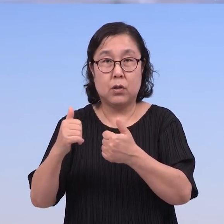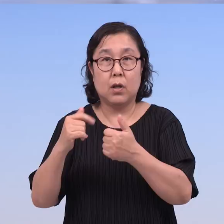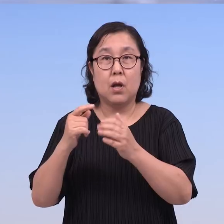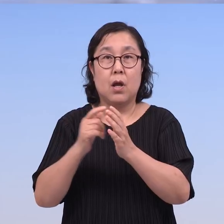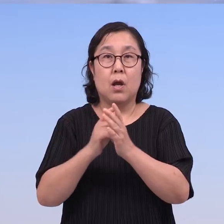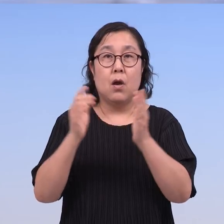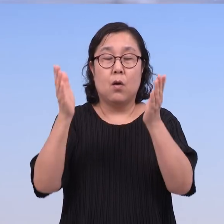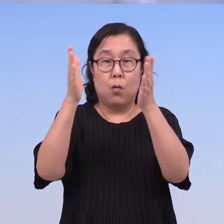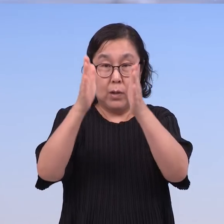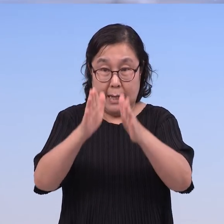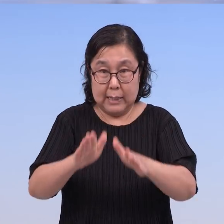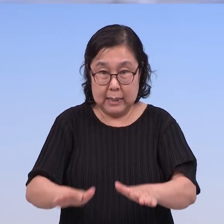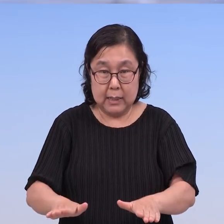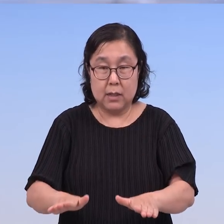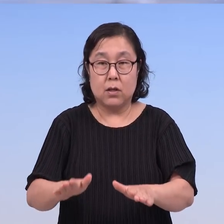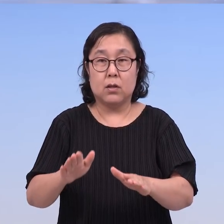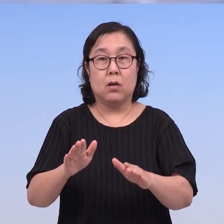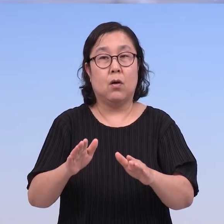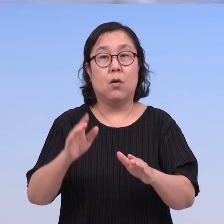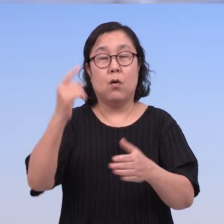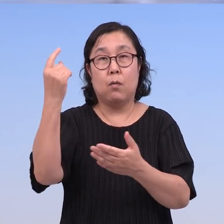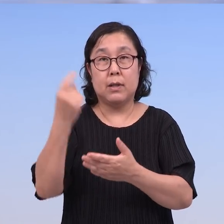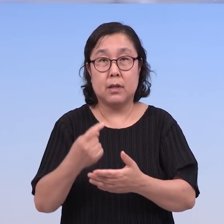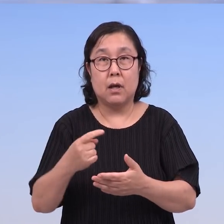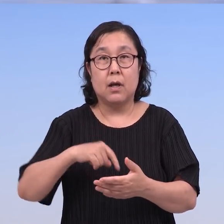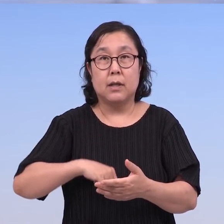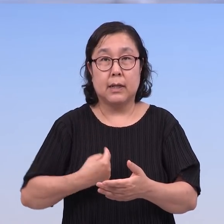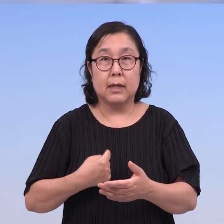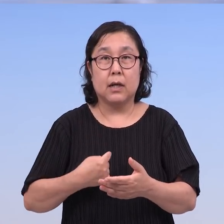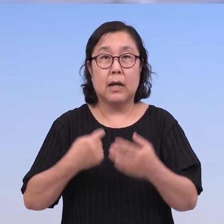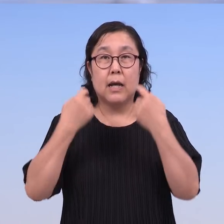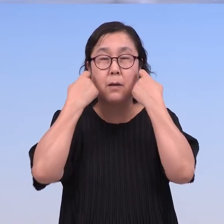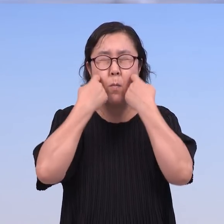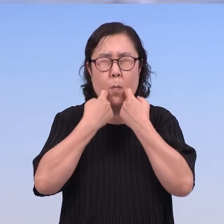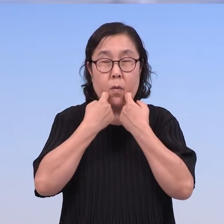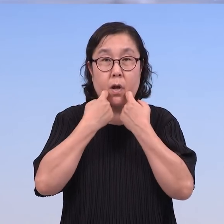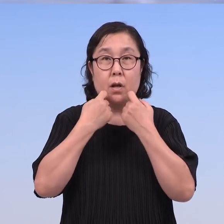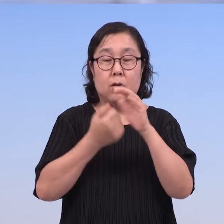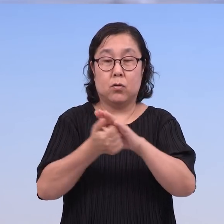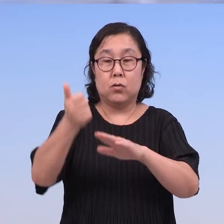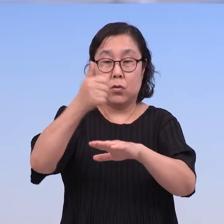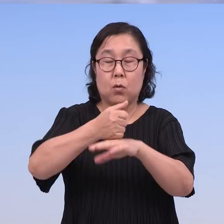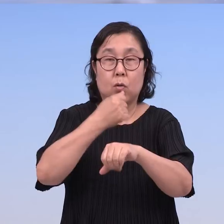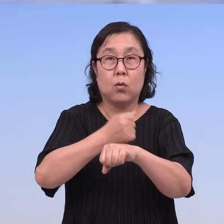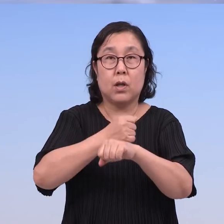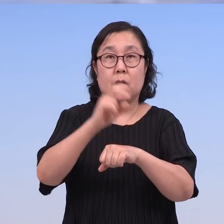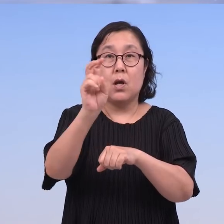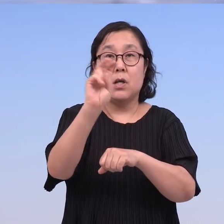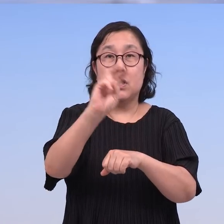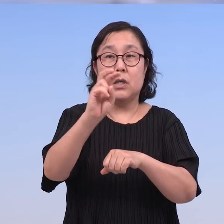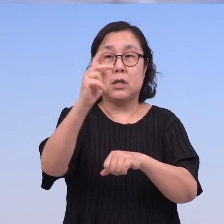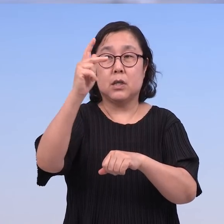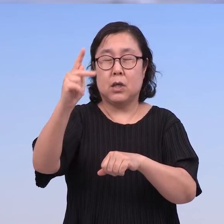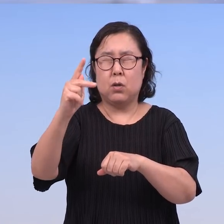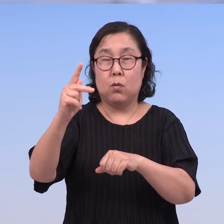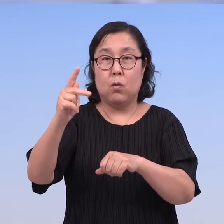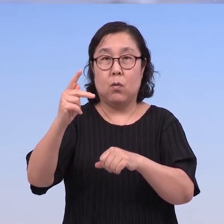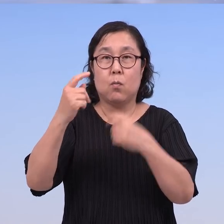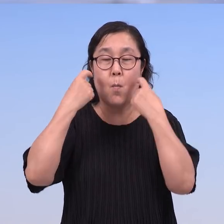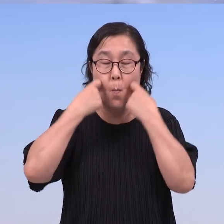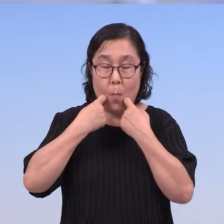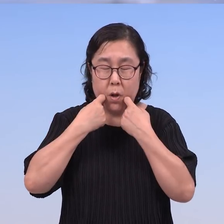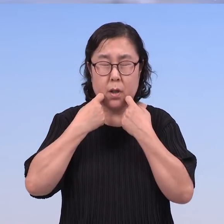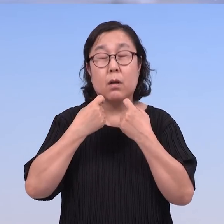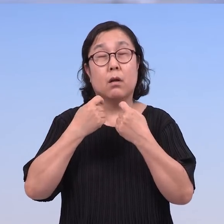이 홀쭉해가지고 왜 이러냐 그랬더니 자기가 근래에 다이어트 성공해 20kg를 뺐다고 하는 그 얘기에 내가 도전을 받은